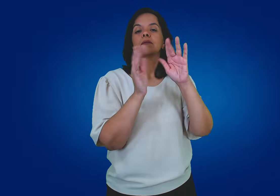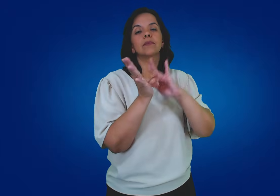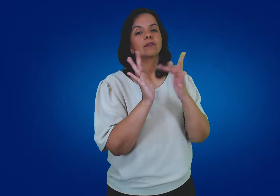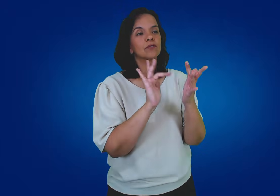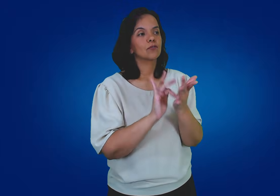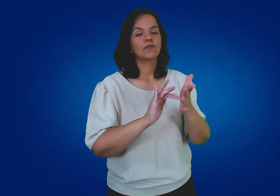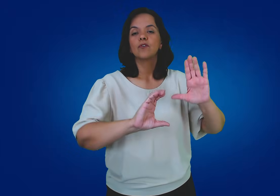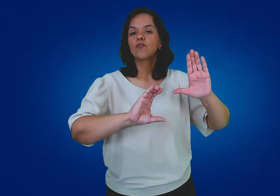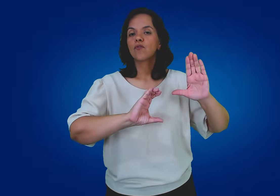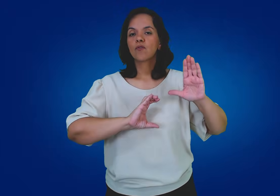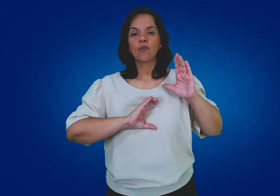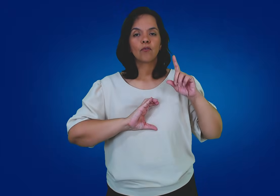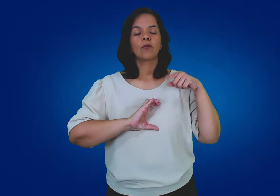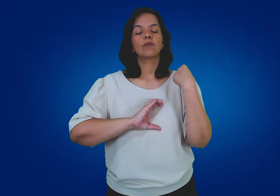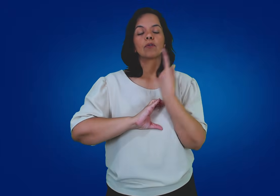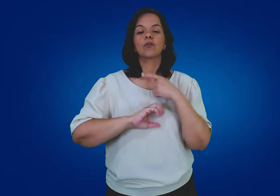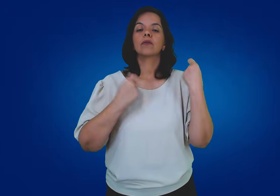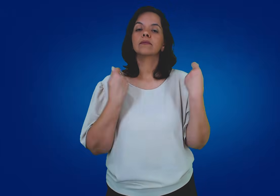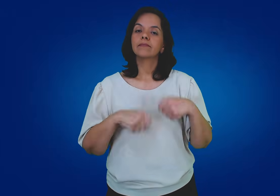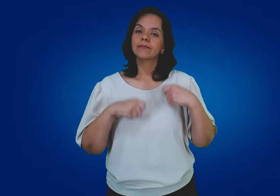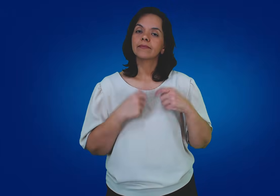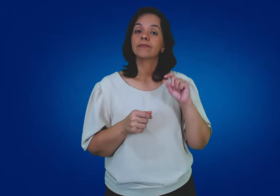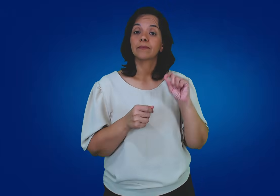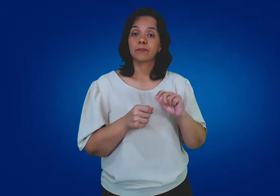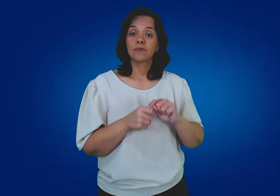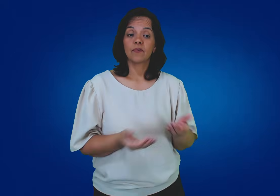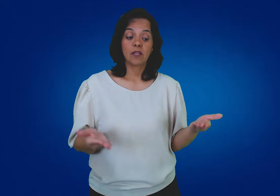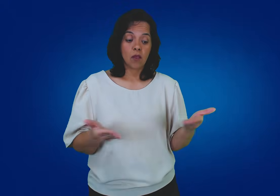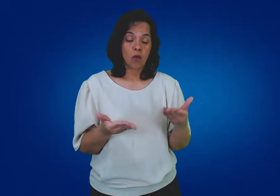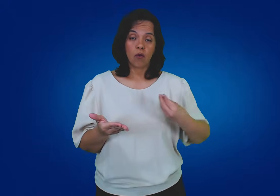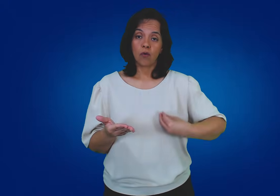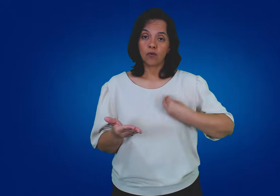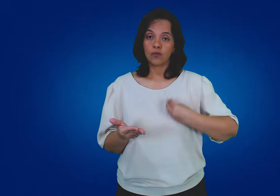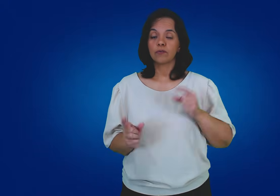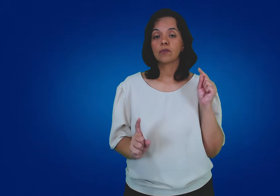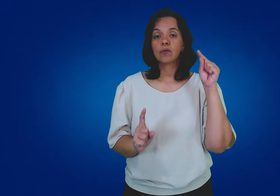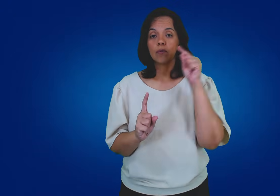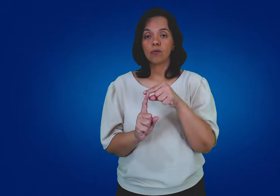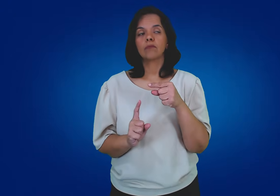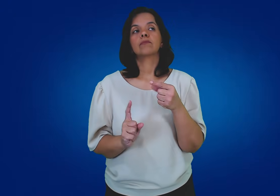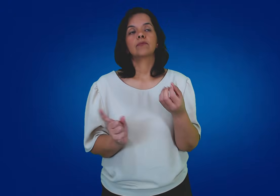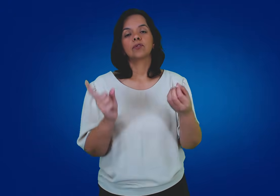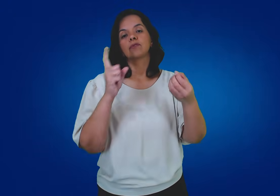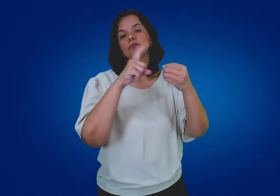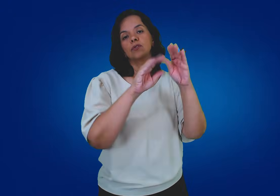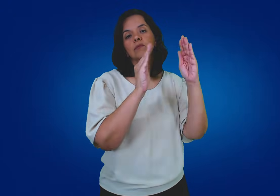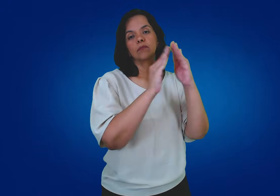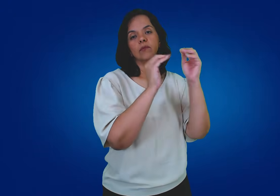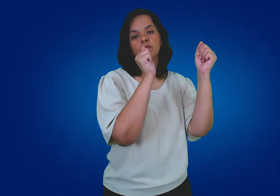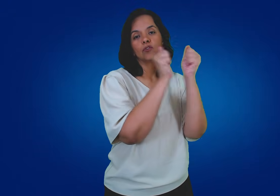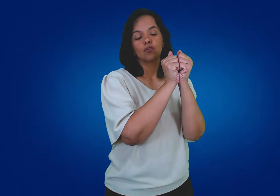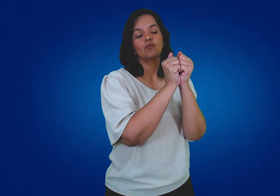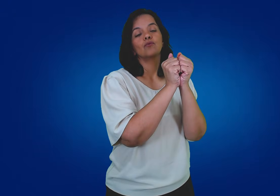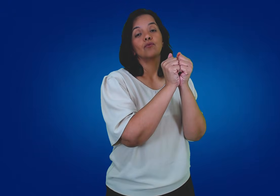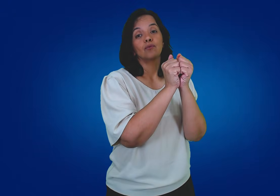Jesus Cristo, os convênios e tudo o que é necessário para voltar a